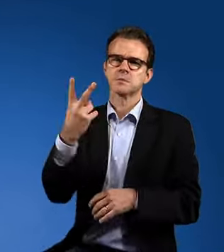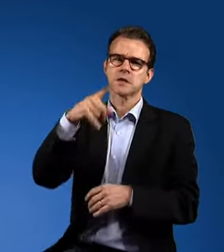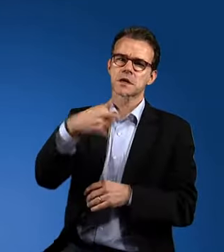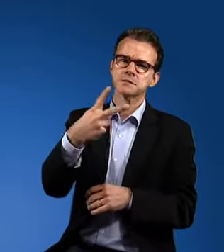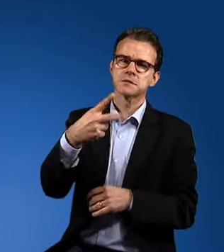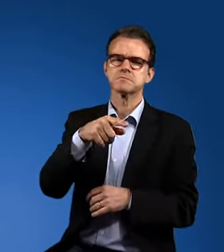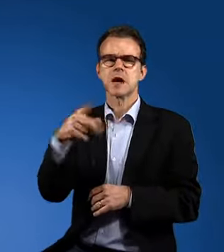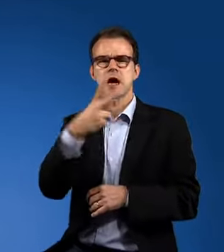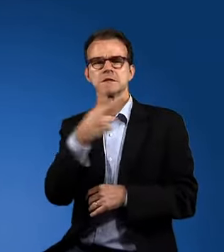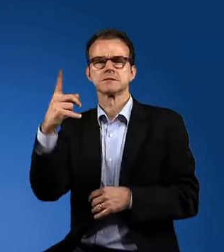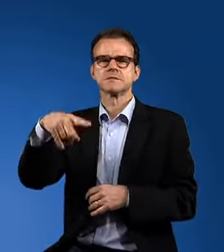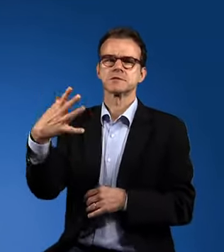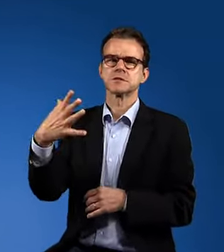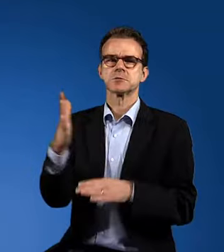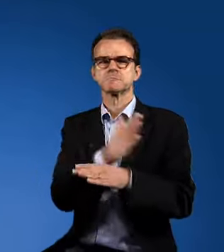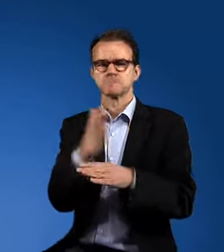että